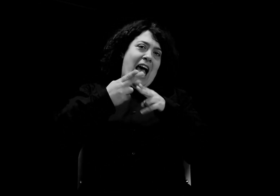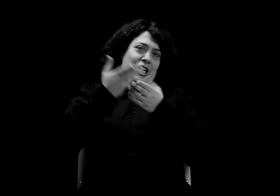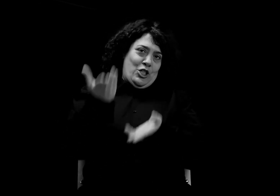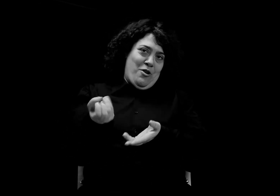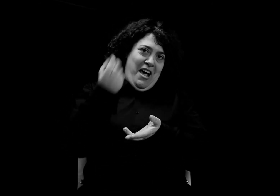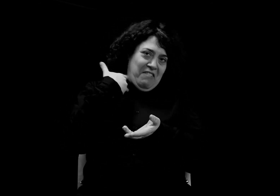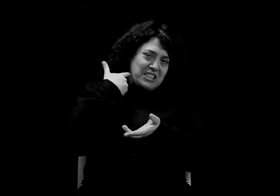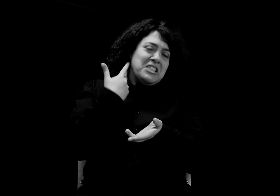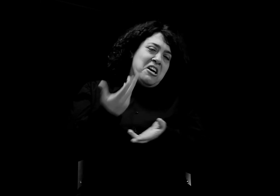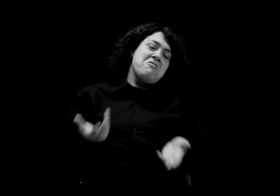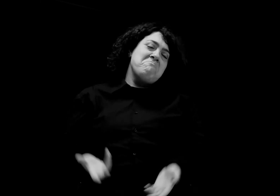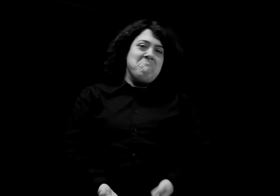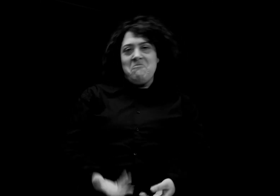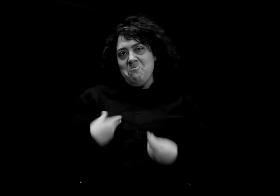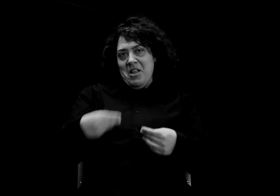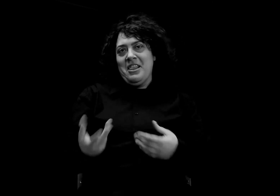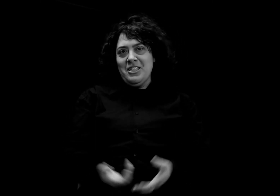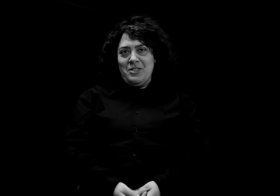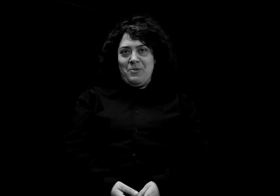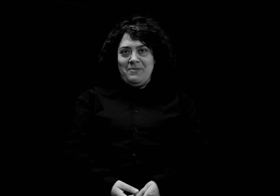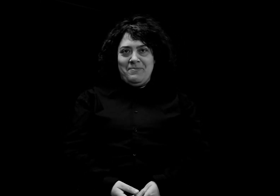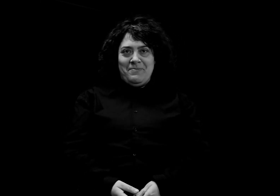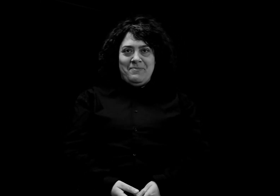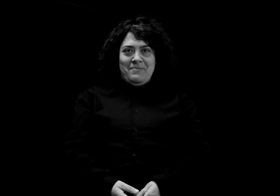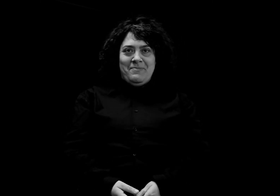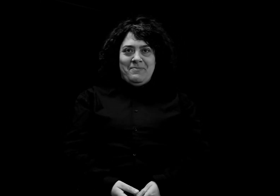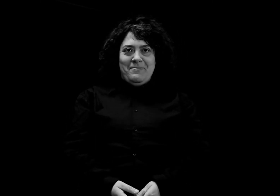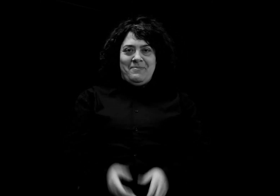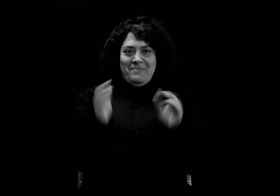mi ha informata di questa occasione e dario e così ha partecipato ciao